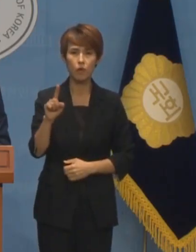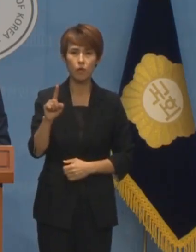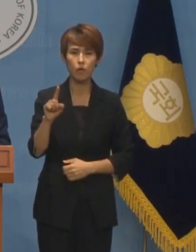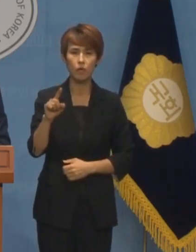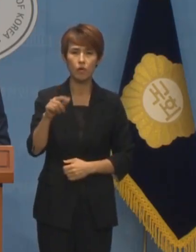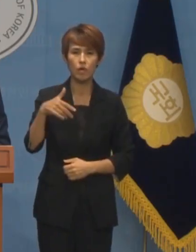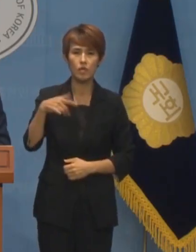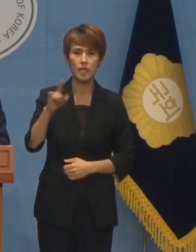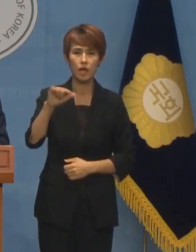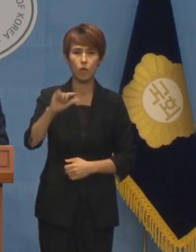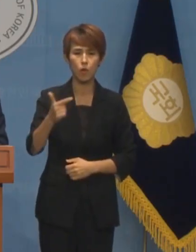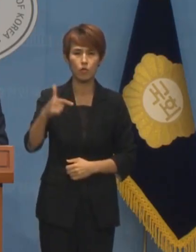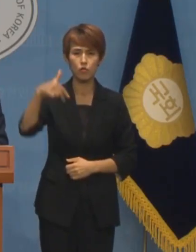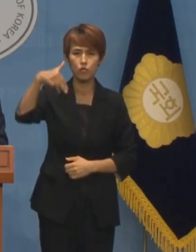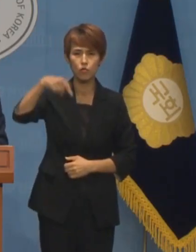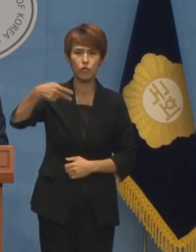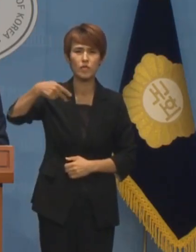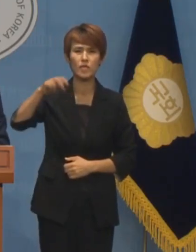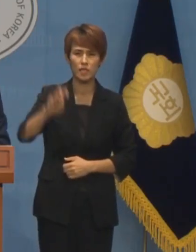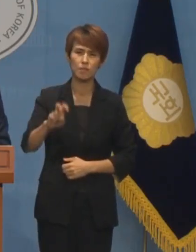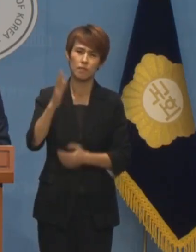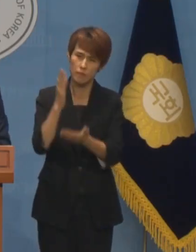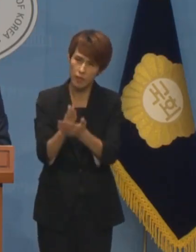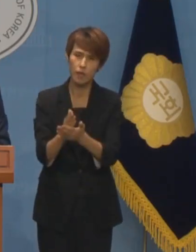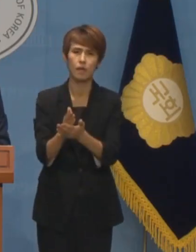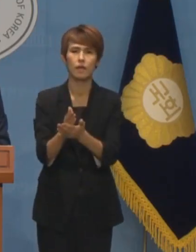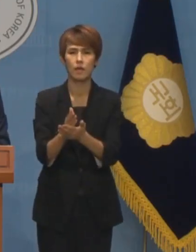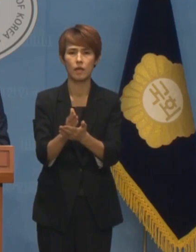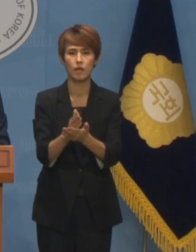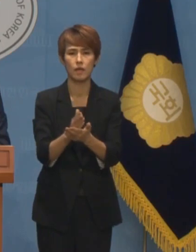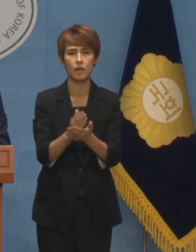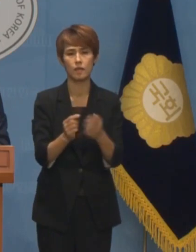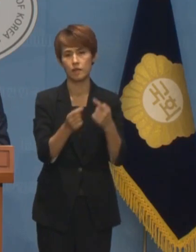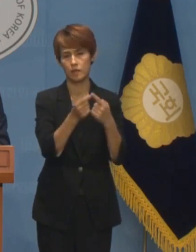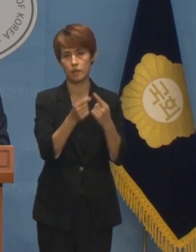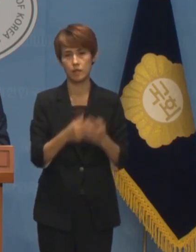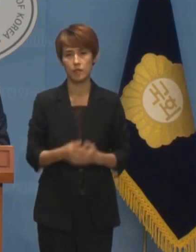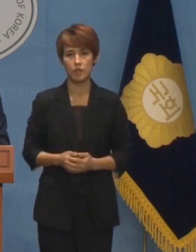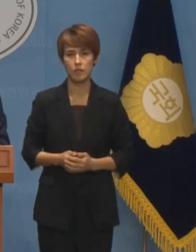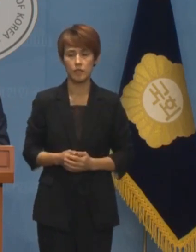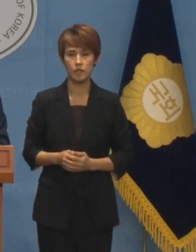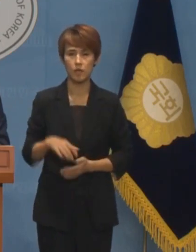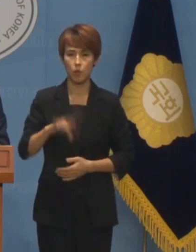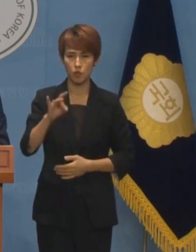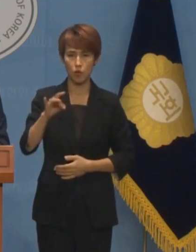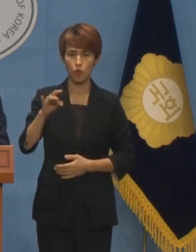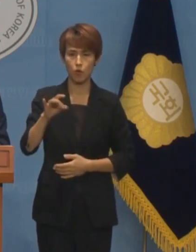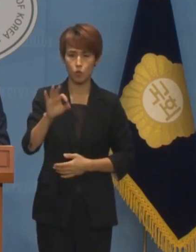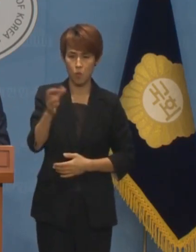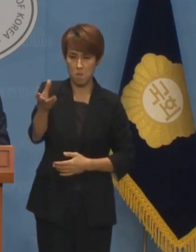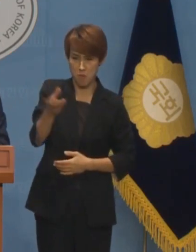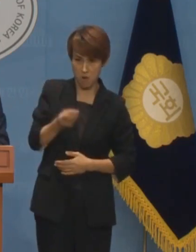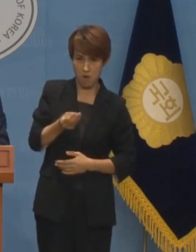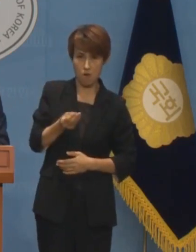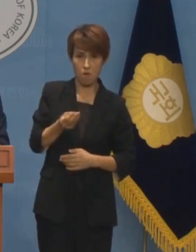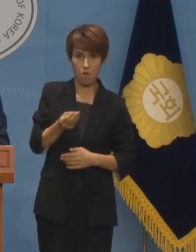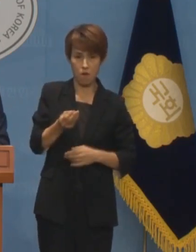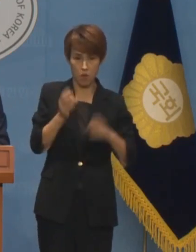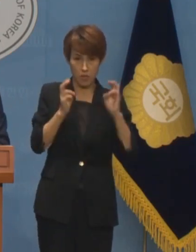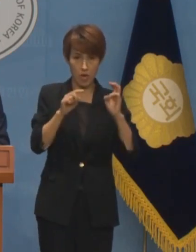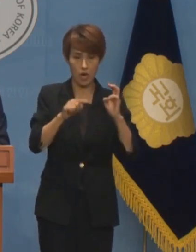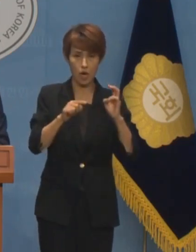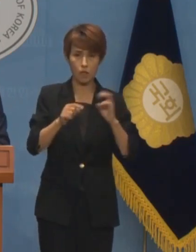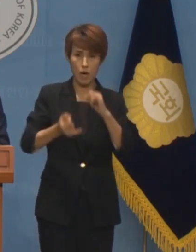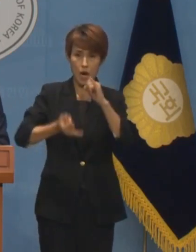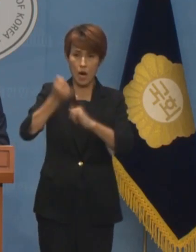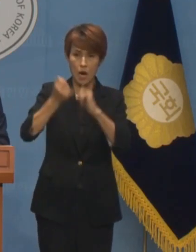채권 추심이 들어가지 않게 하는 것이었습니다. 현재 선정산 대출을 받은 업체는 연체